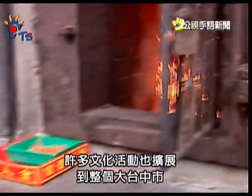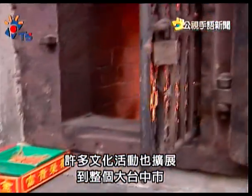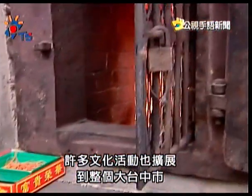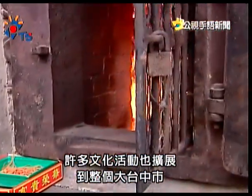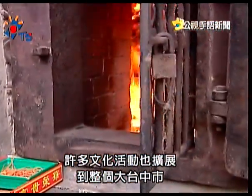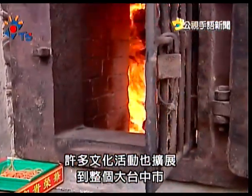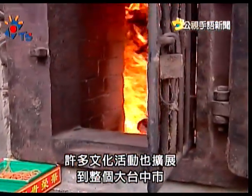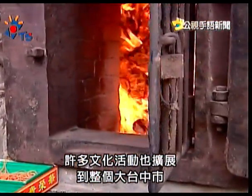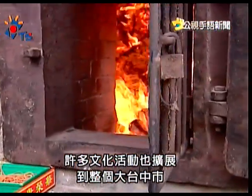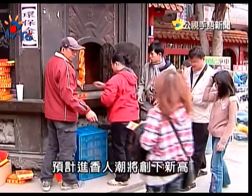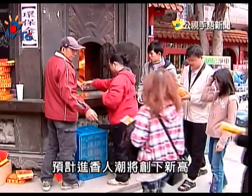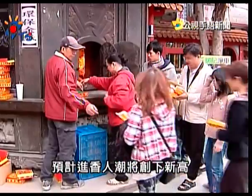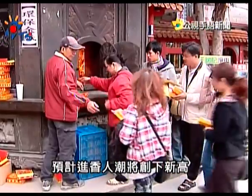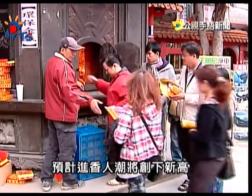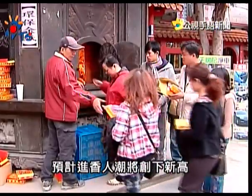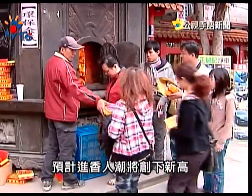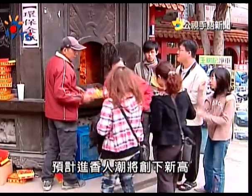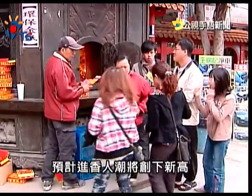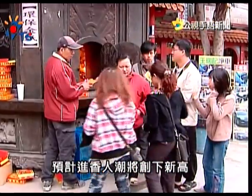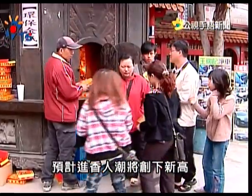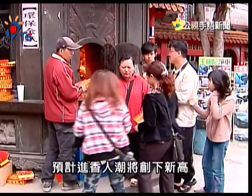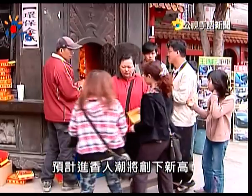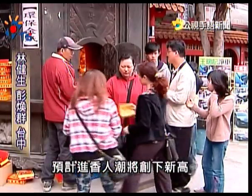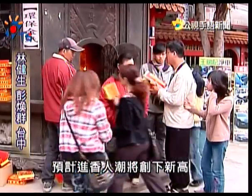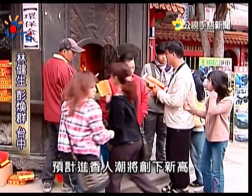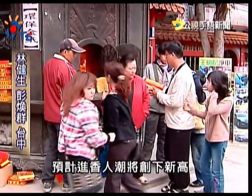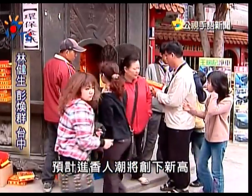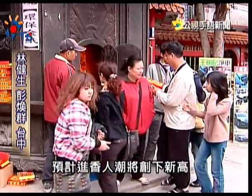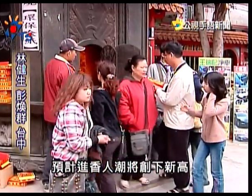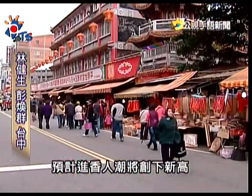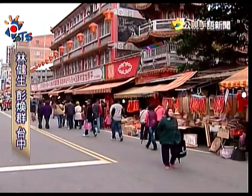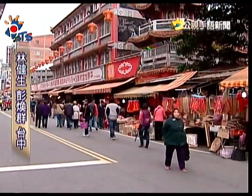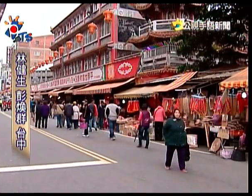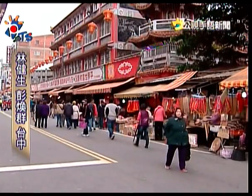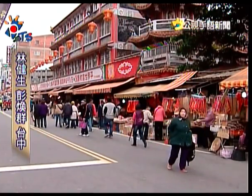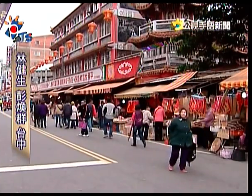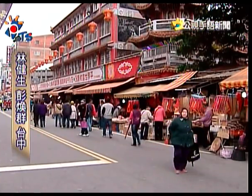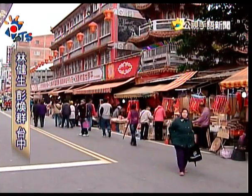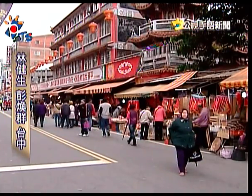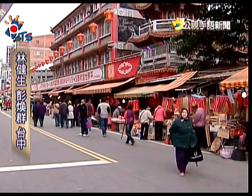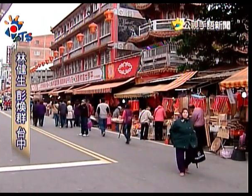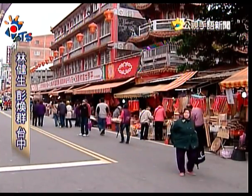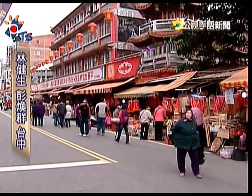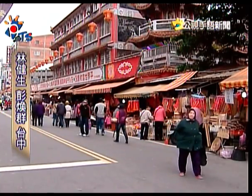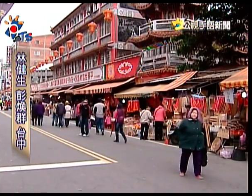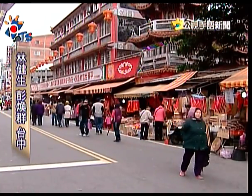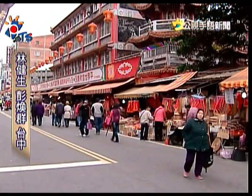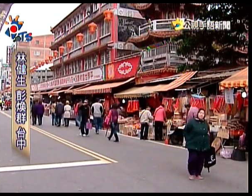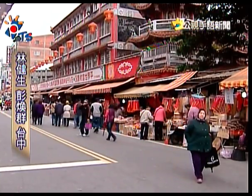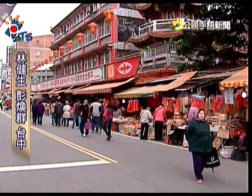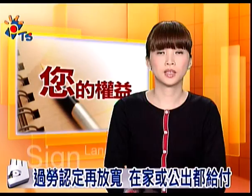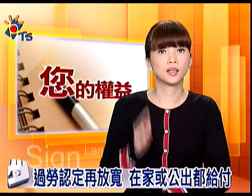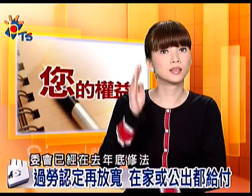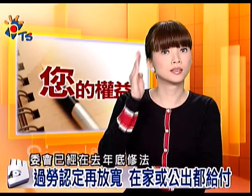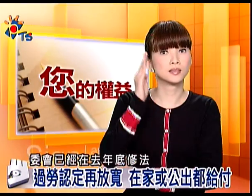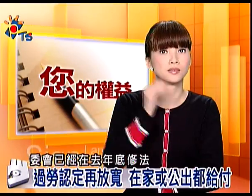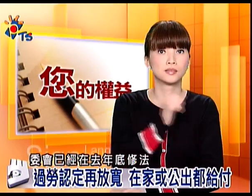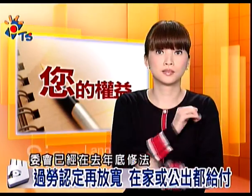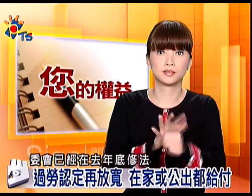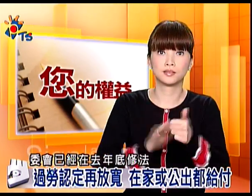大台中市，预计进香的人潮也将创下新高。记者林建生、彭焕群台中报道。 劳委会已经